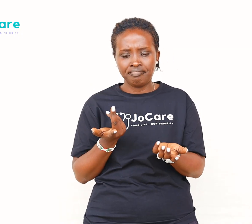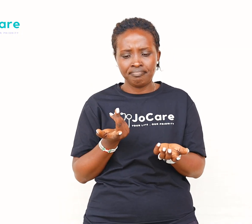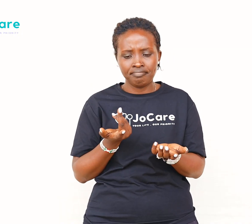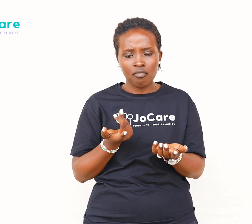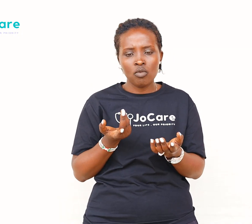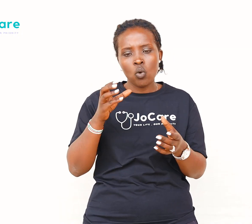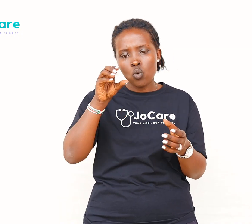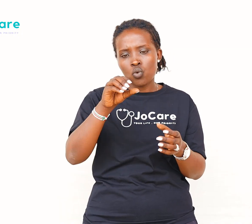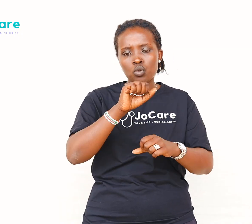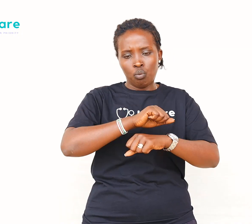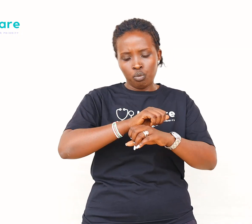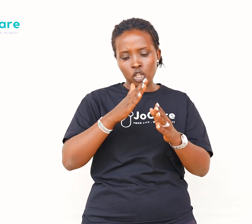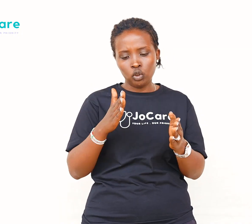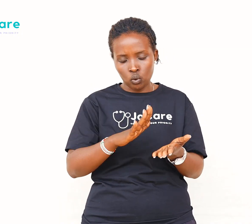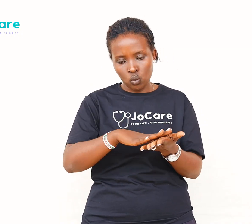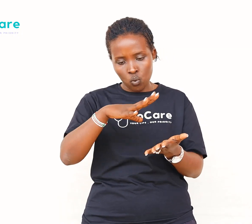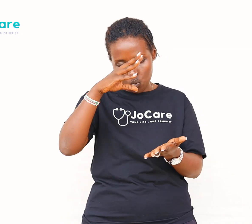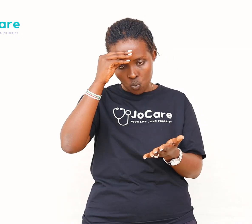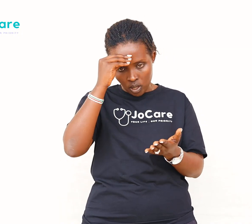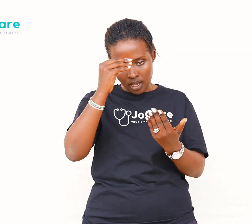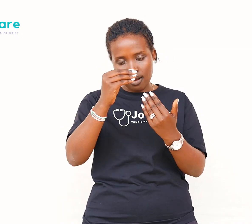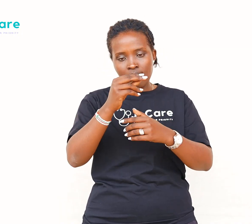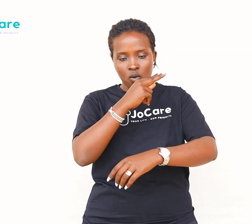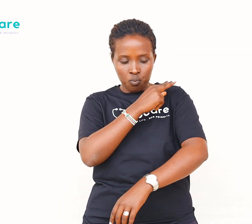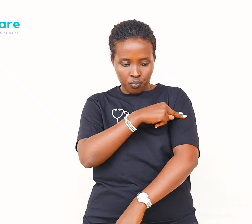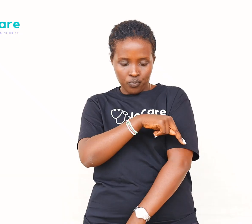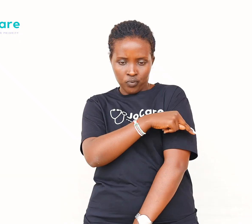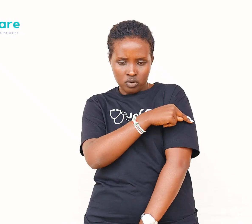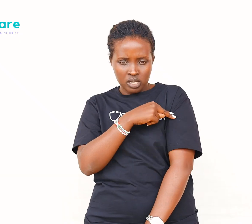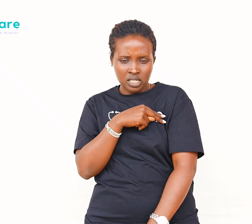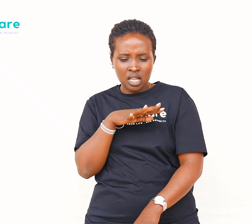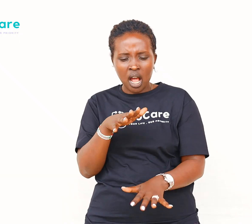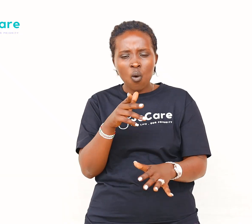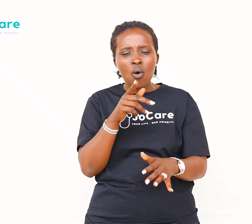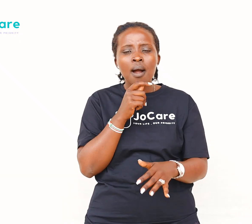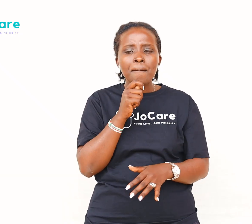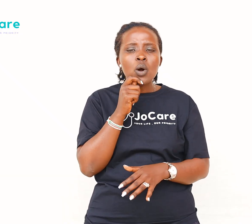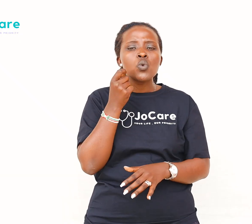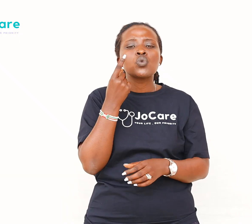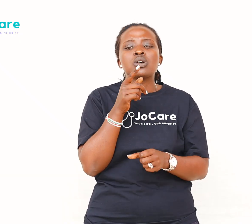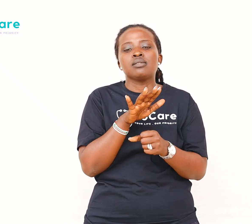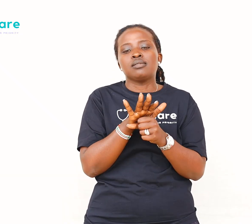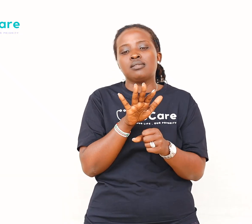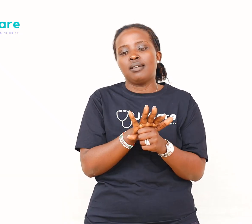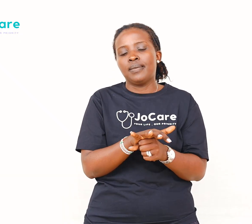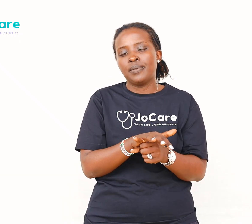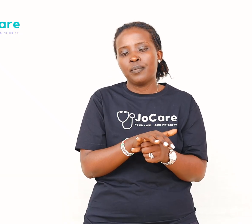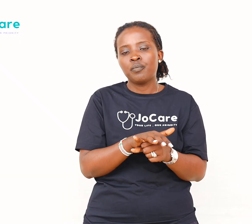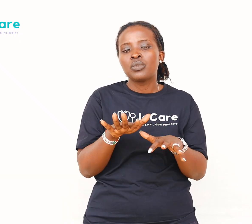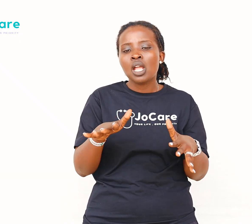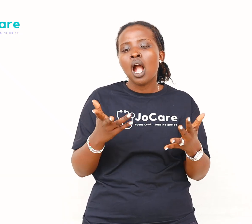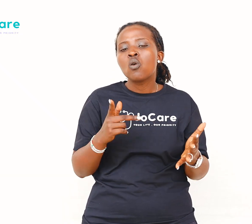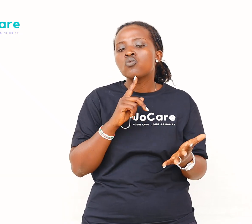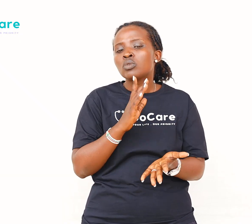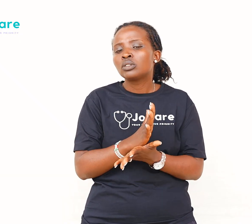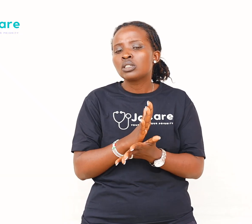uri n'umunyeshuri wiga ubuvuzi, aya makuru uyazi cyane. Ese noneho ni ubuhe